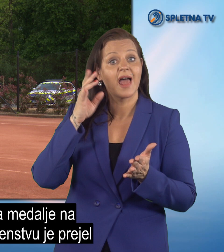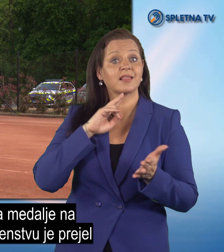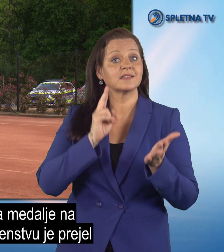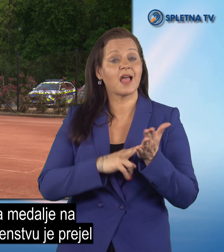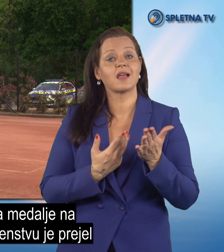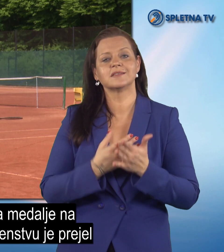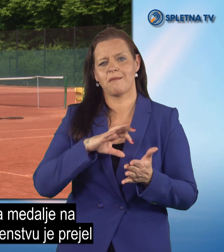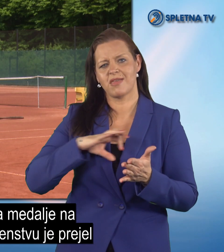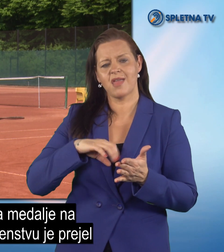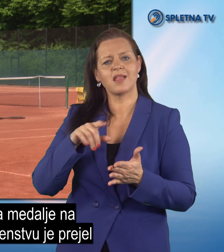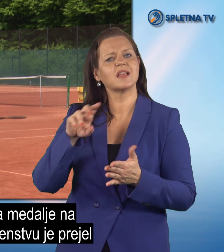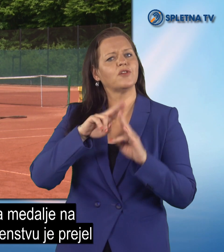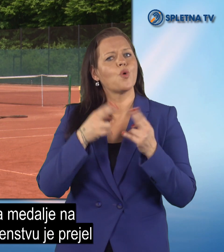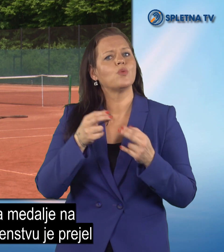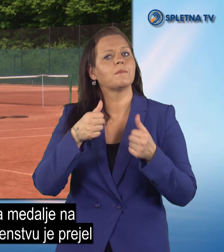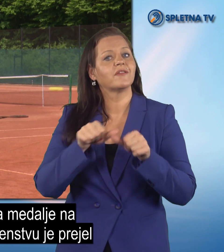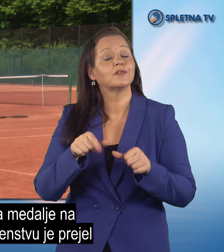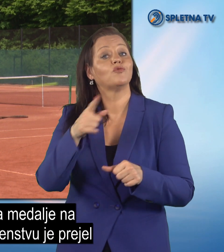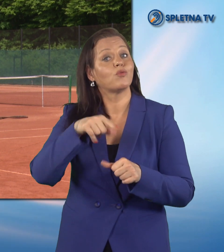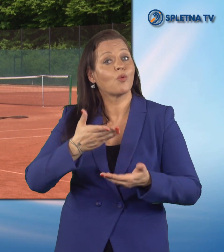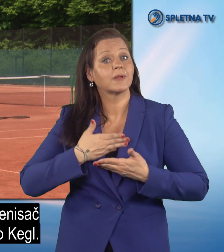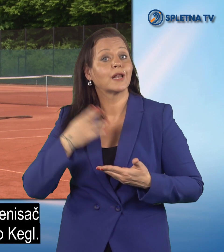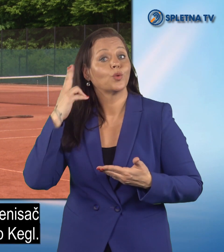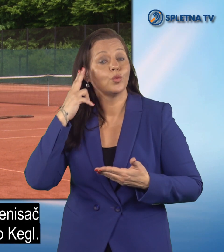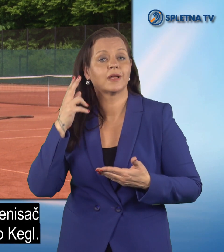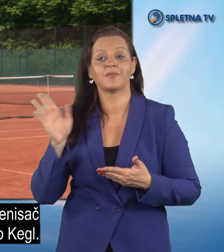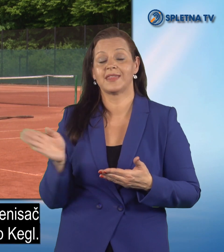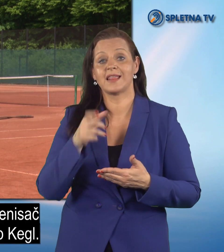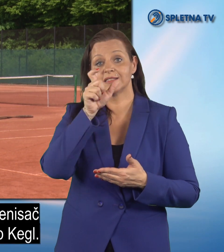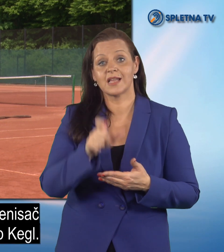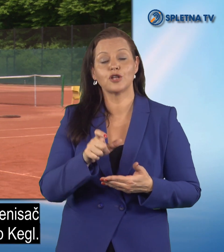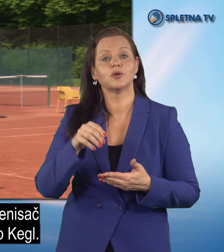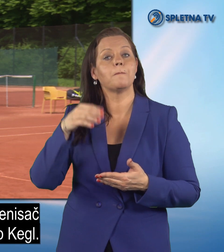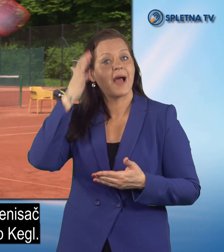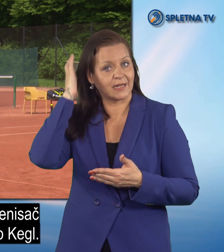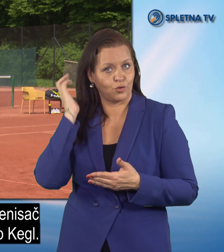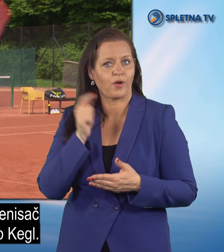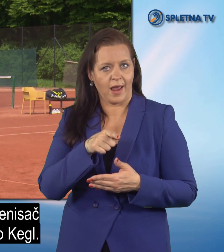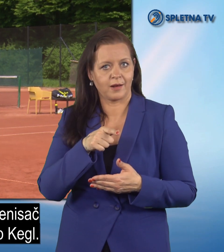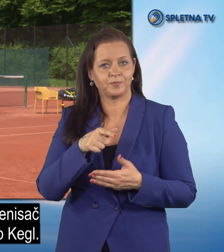Zlati znak za medalje na svetovnem prvenstvu je prejel gluhi tenisač Marino Kegel.